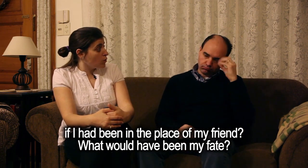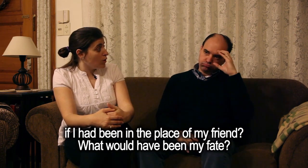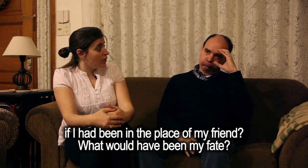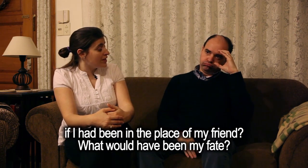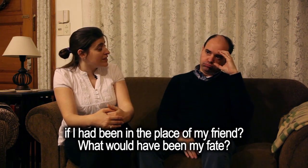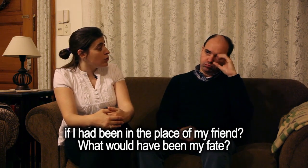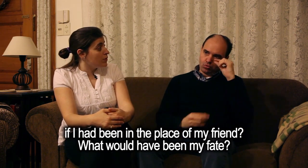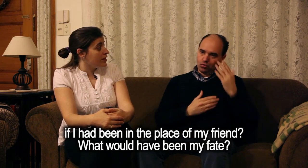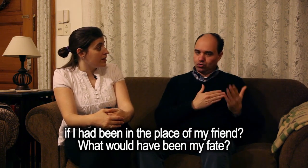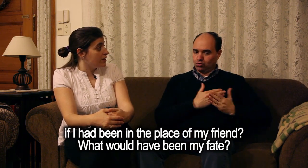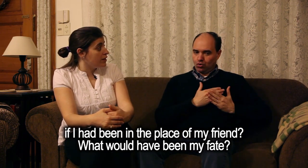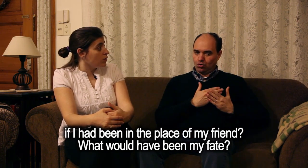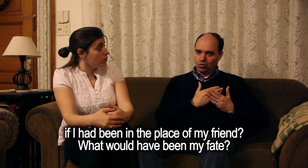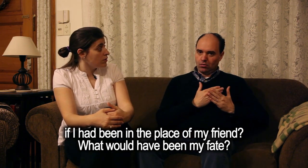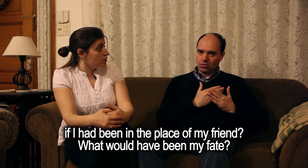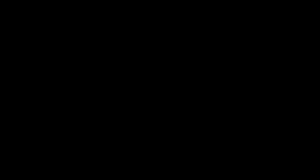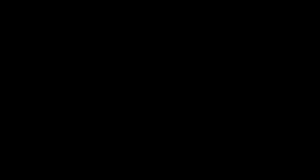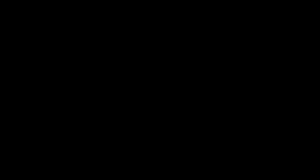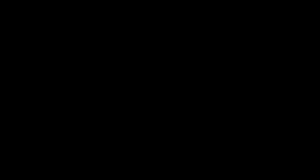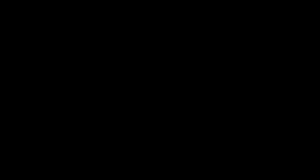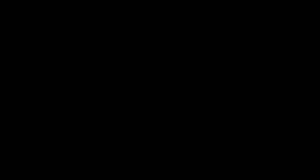hubiera sido mi destino.